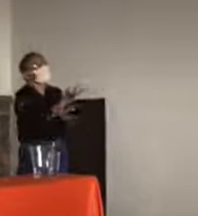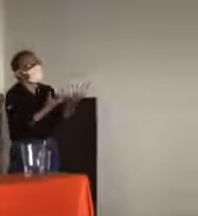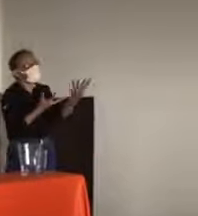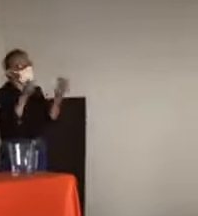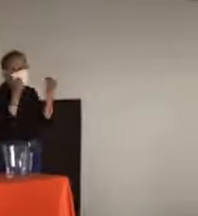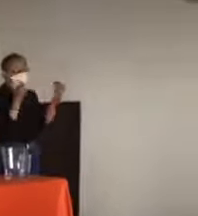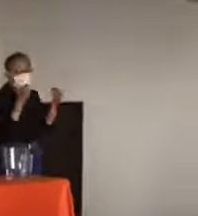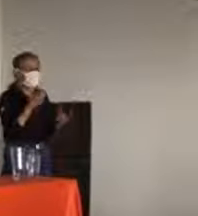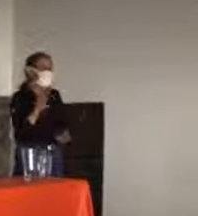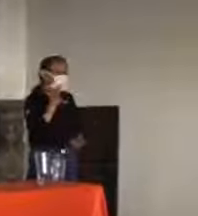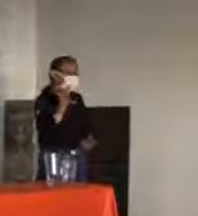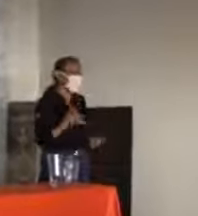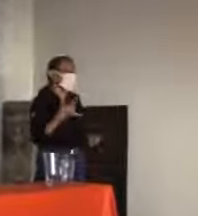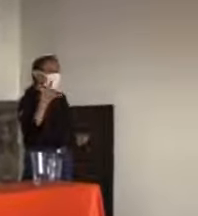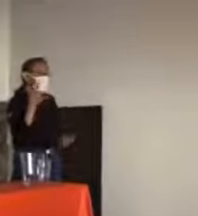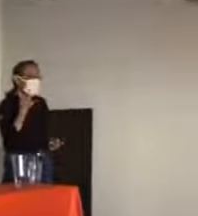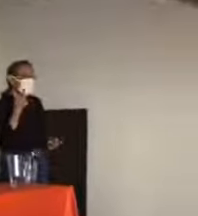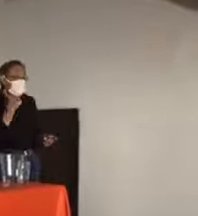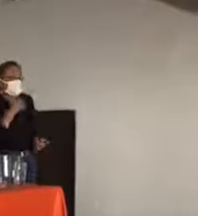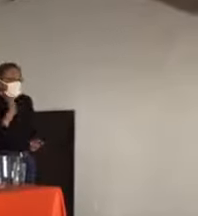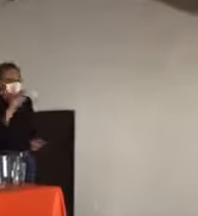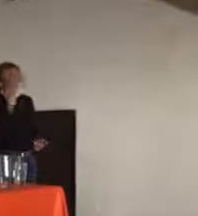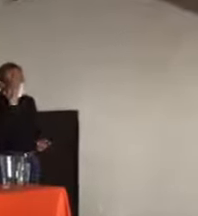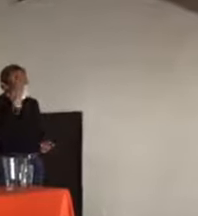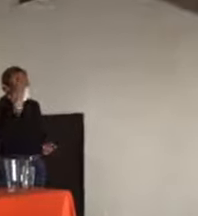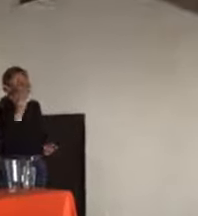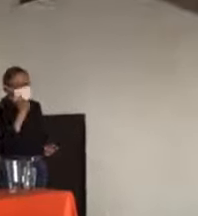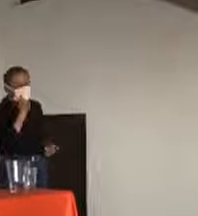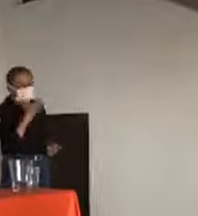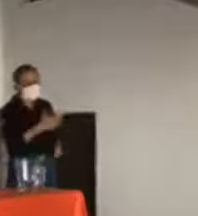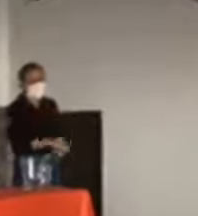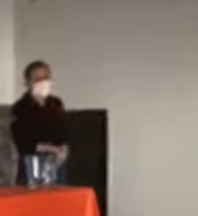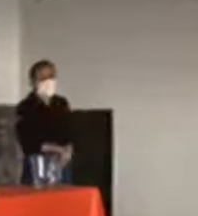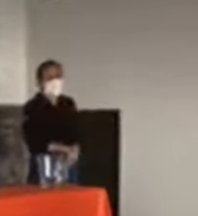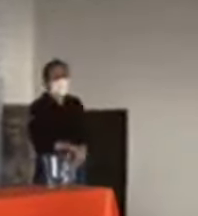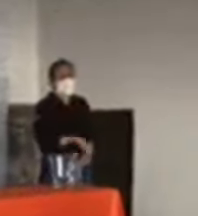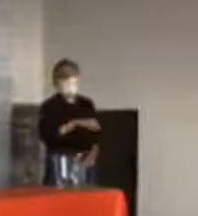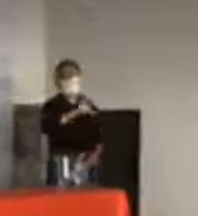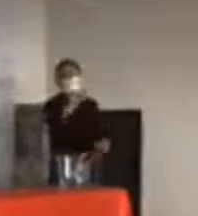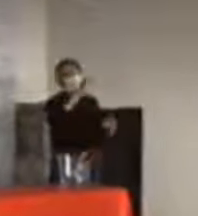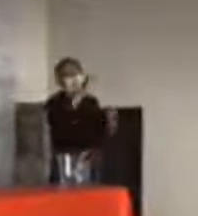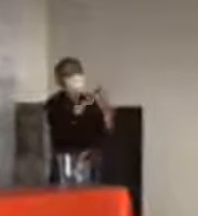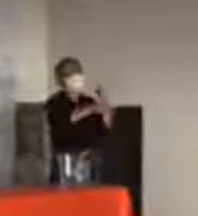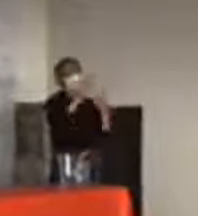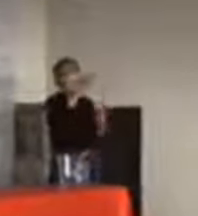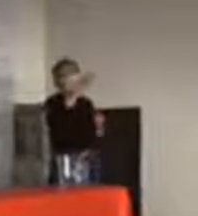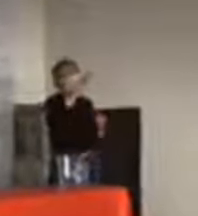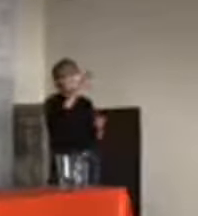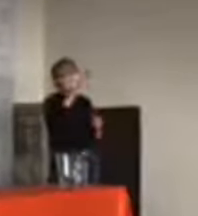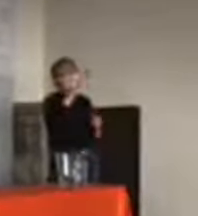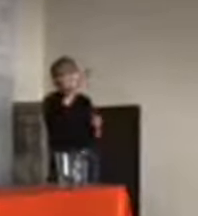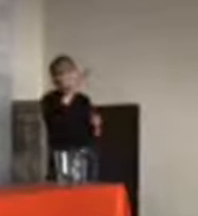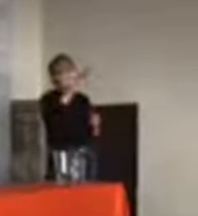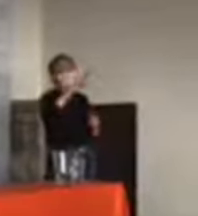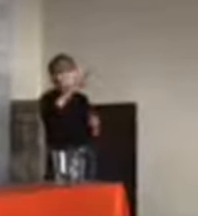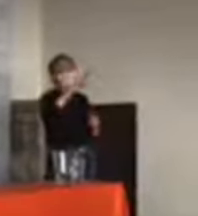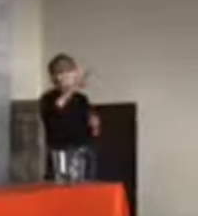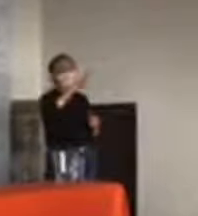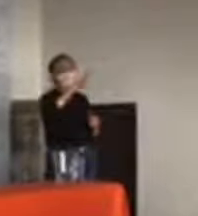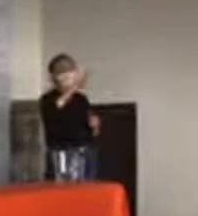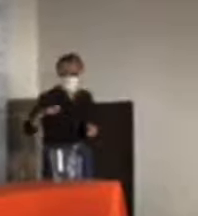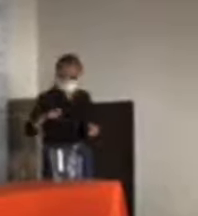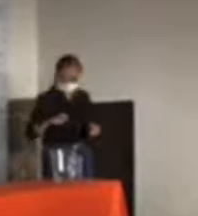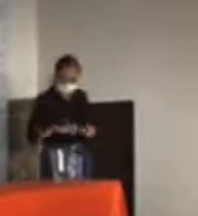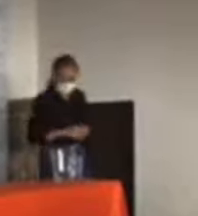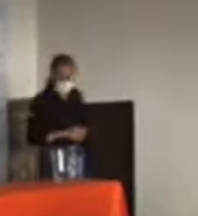luchas. Por eso les digo que la conozco muy bien. Héctor Amauri Morán Huerta, integrante de la Comisión Operativa